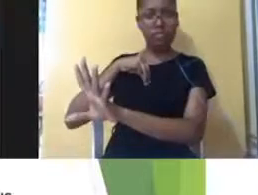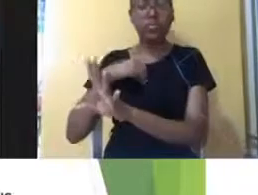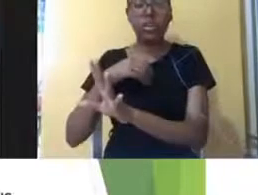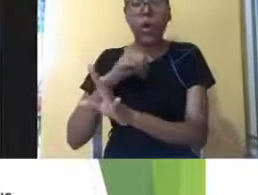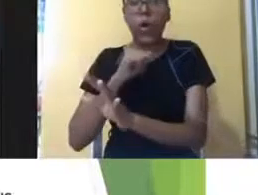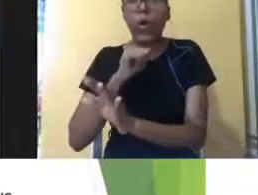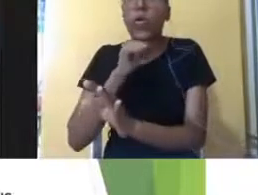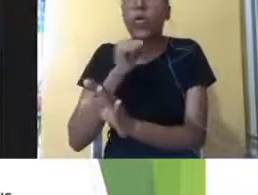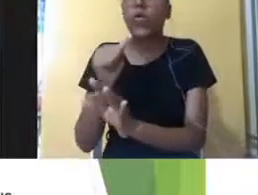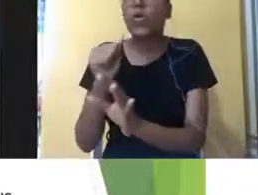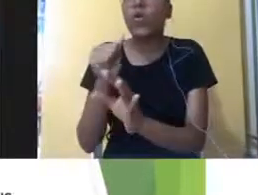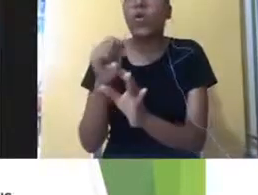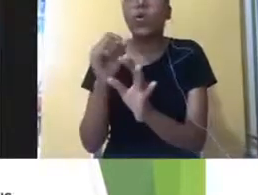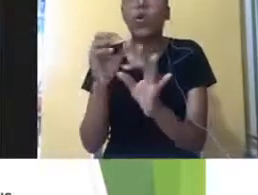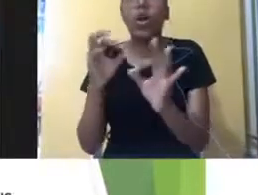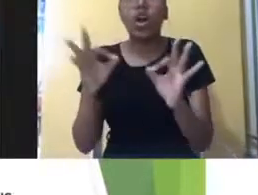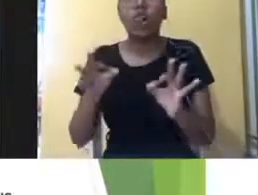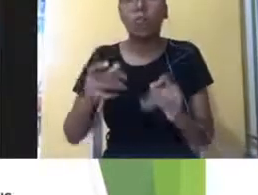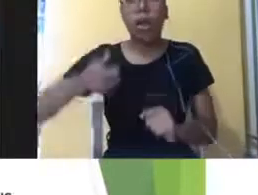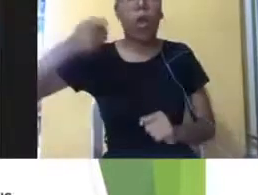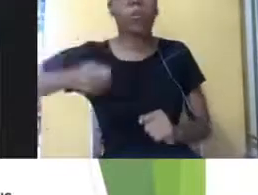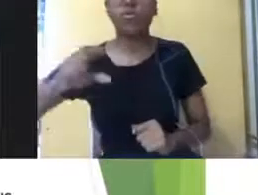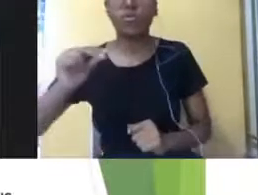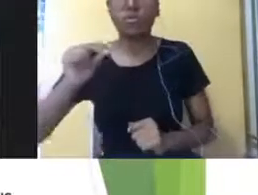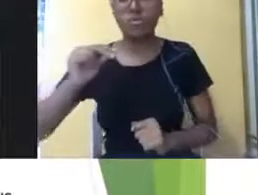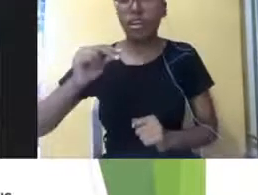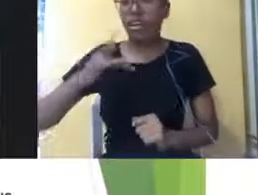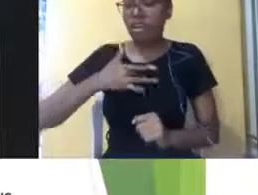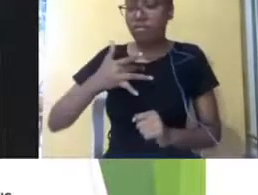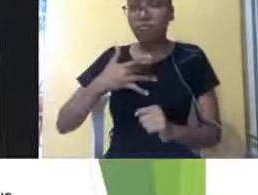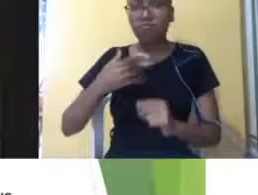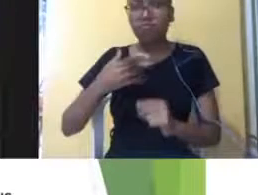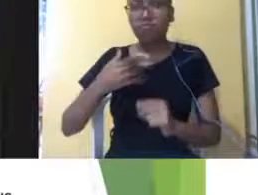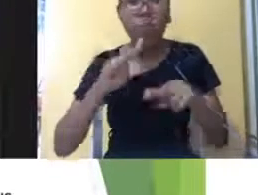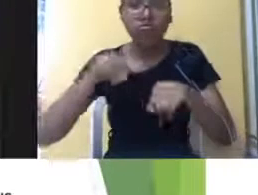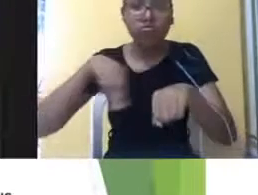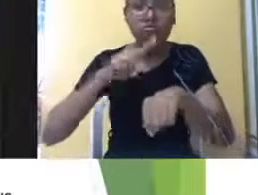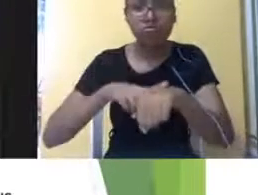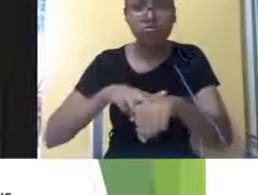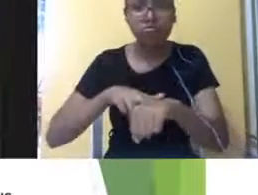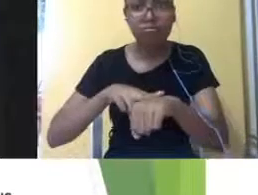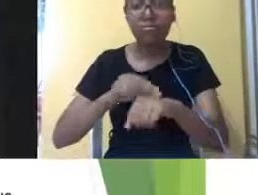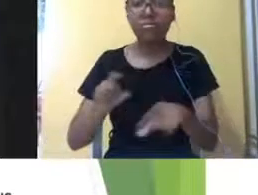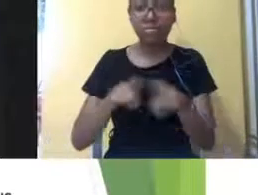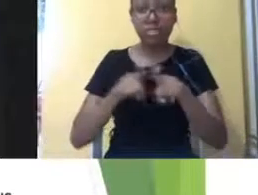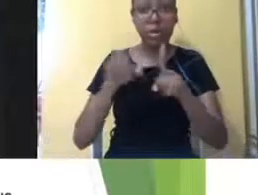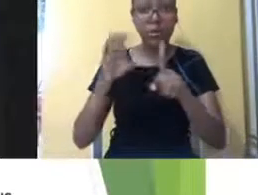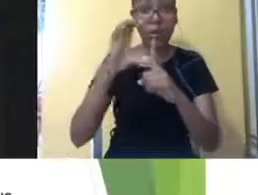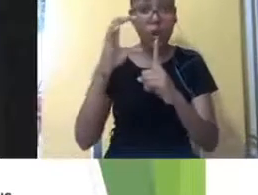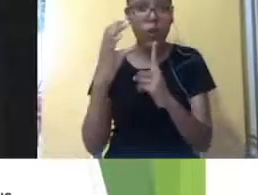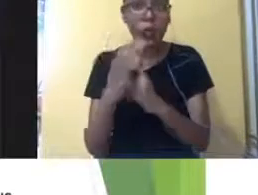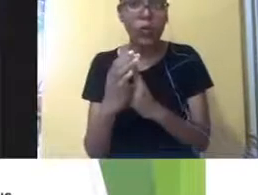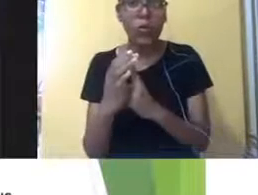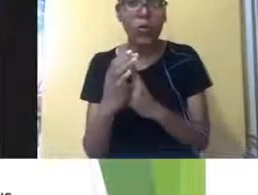se da de una manera muy, pero muy natural. Y las culturas están en un continuo entre estática